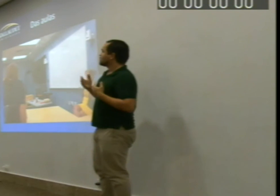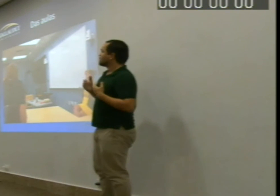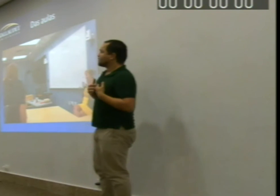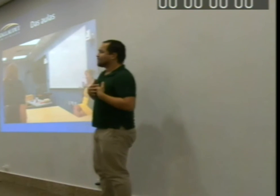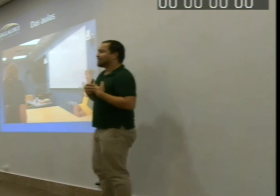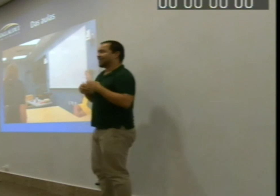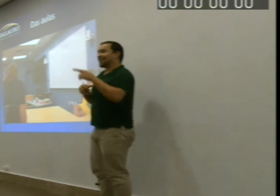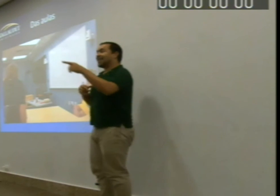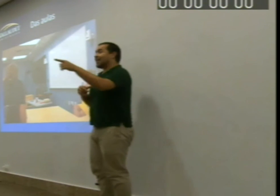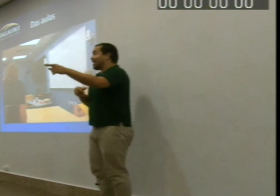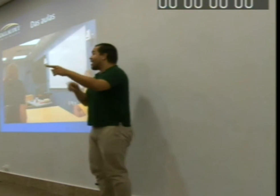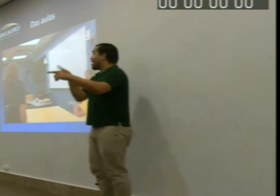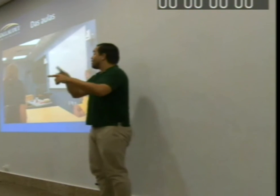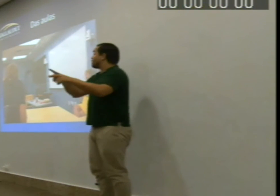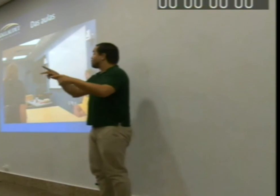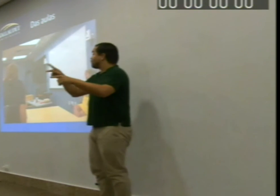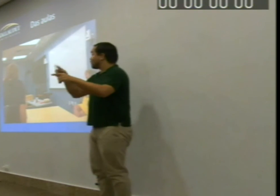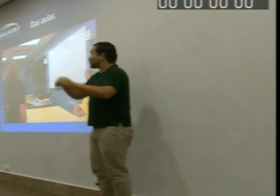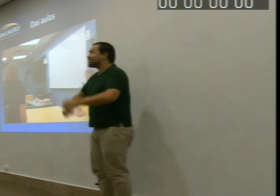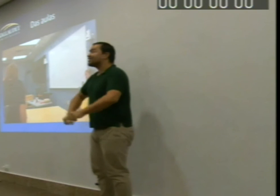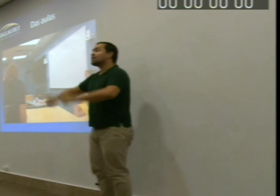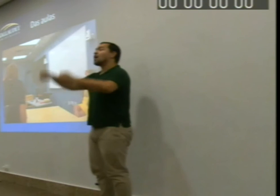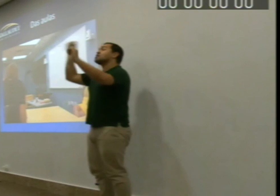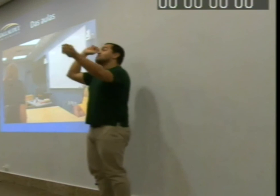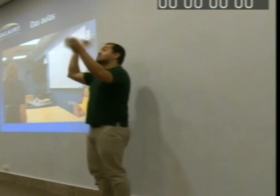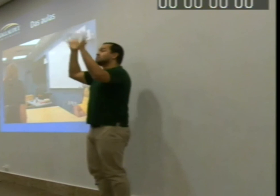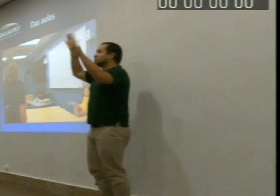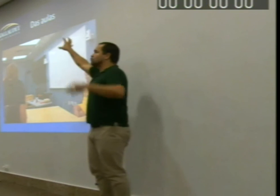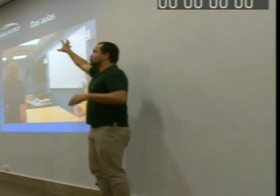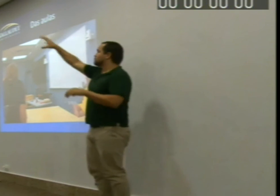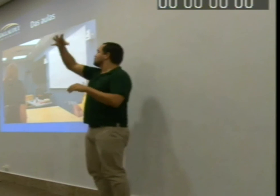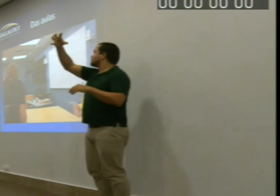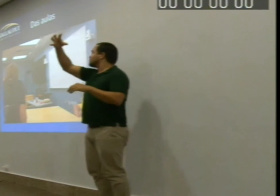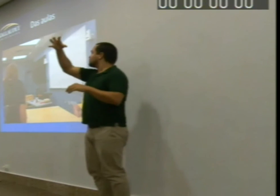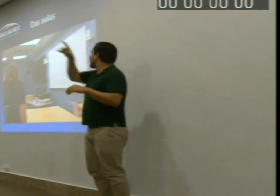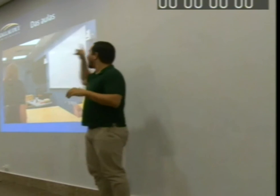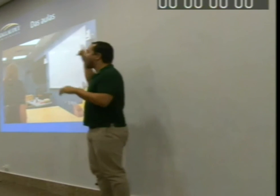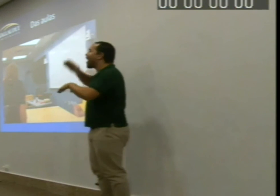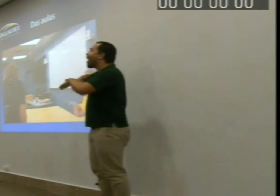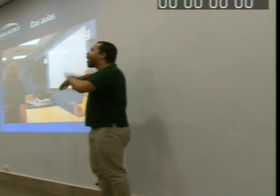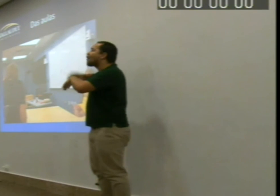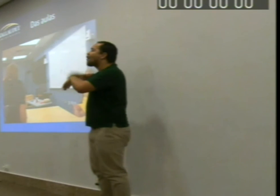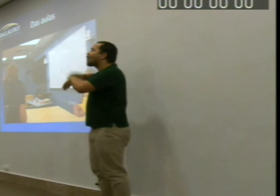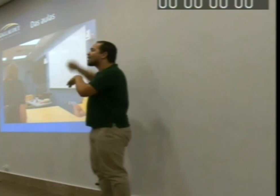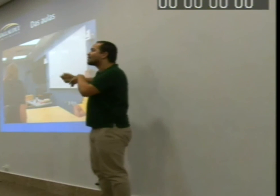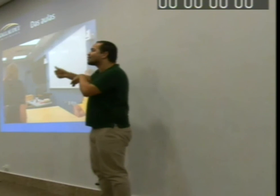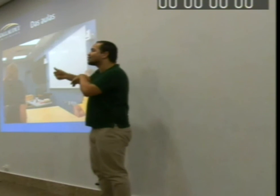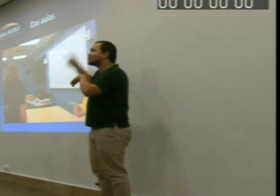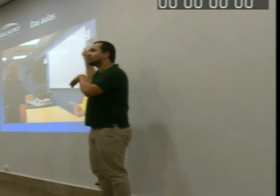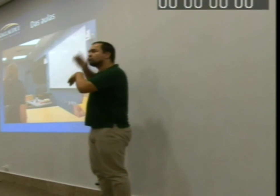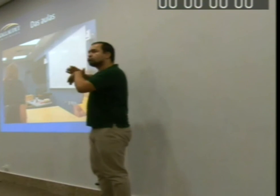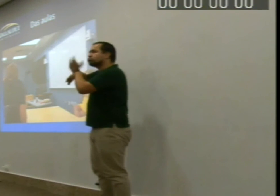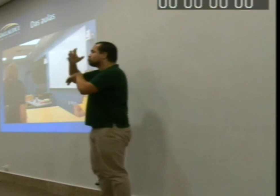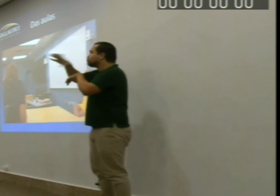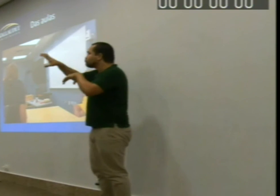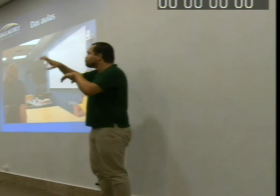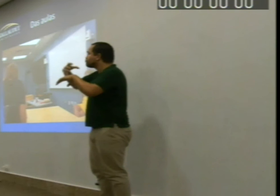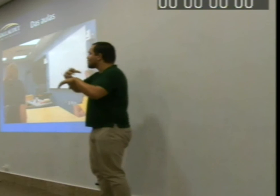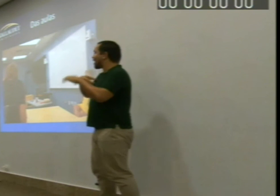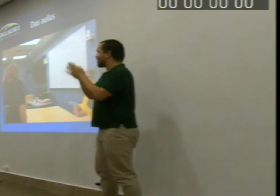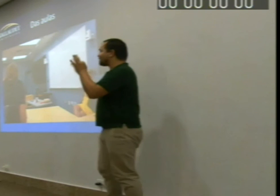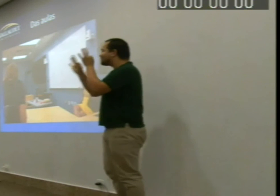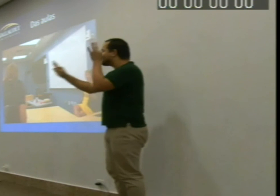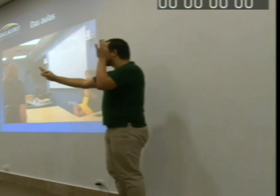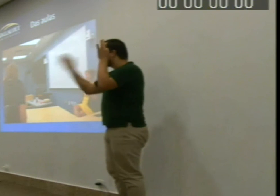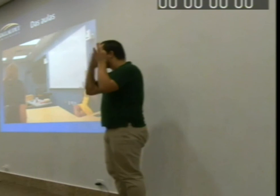captava Nossa mas o que isso eu até assustava que a professora eria o braço câmera já virava Ah é